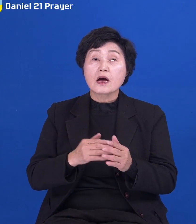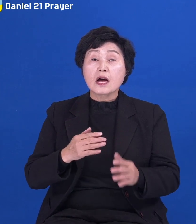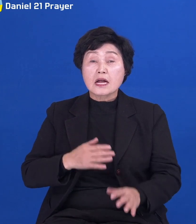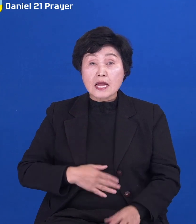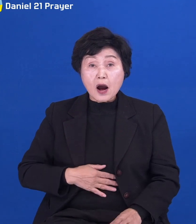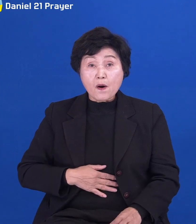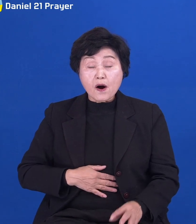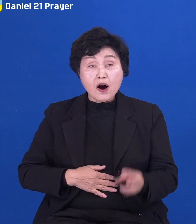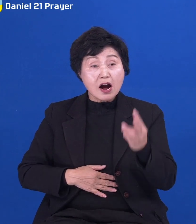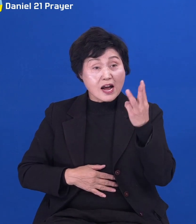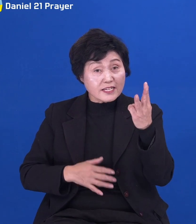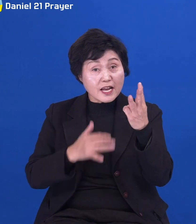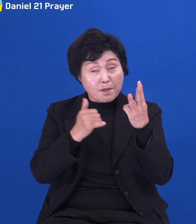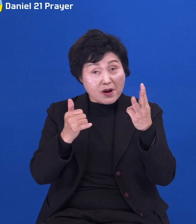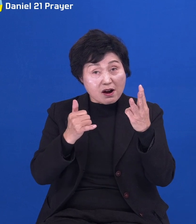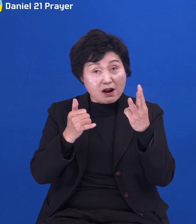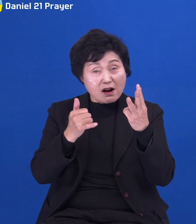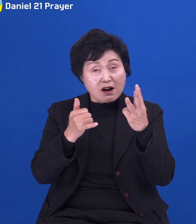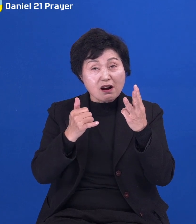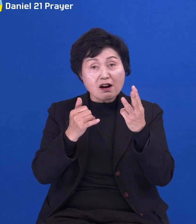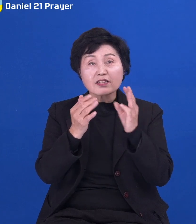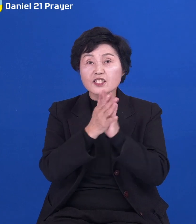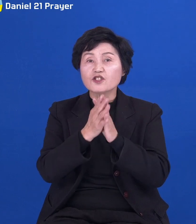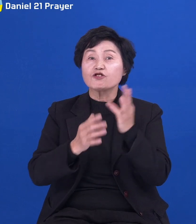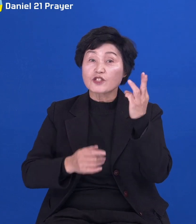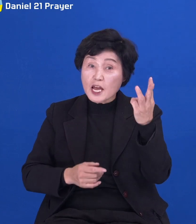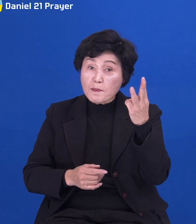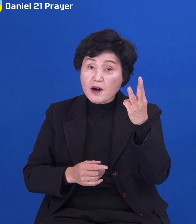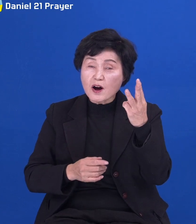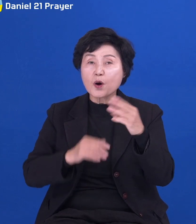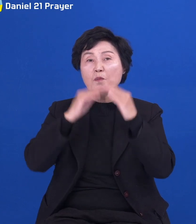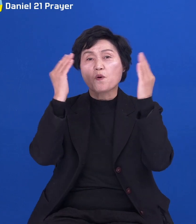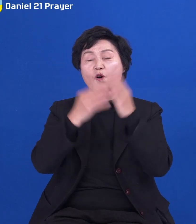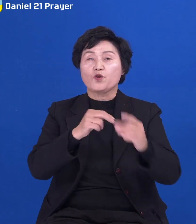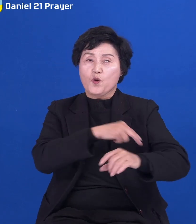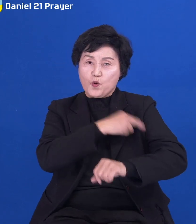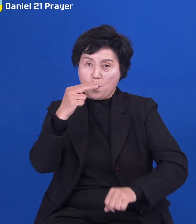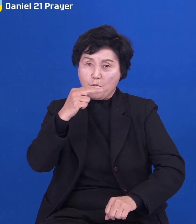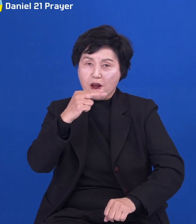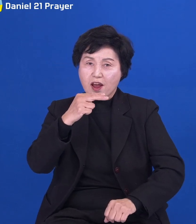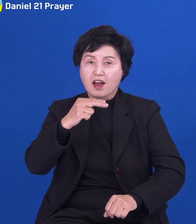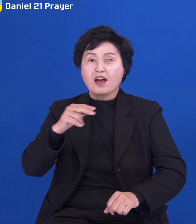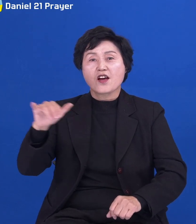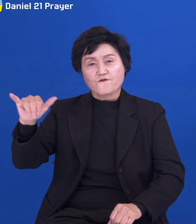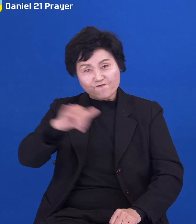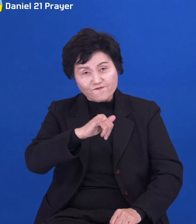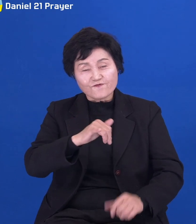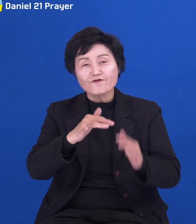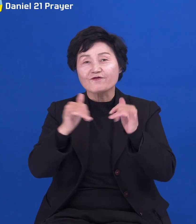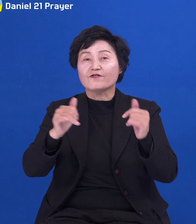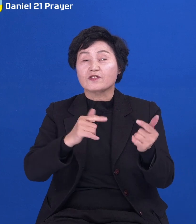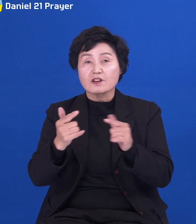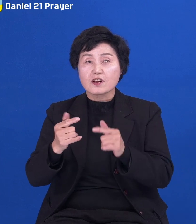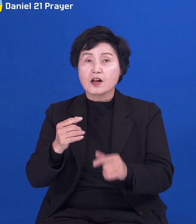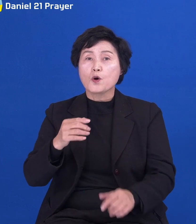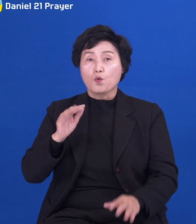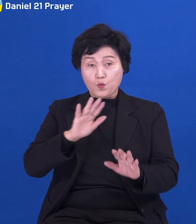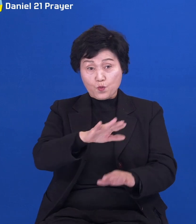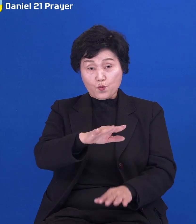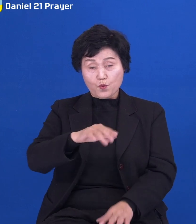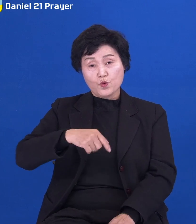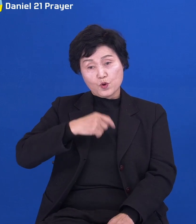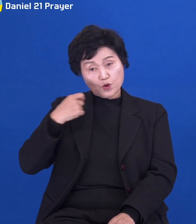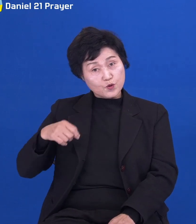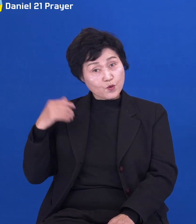친구들은 중국에 건너왔어요. 3명은 모두 소매치기꾼들이었어요. 중국에 가서 한 달만 소매치기를 해서 돈을